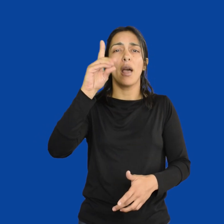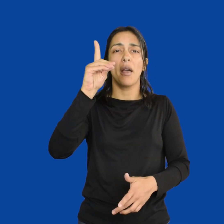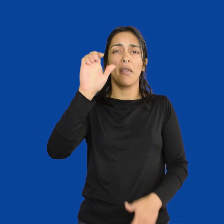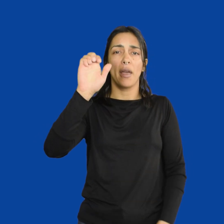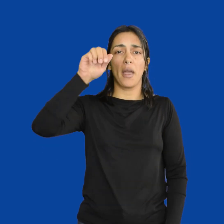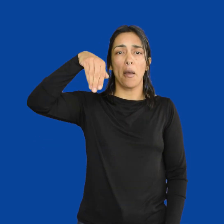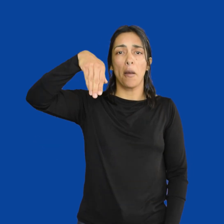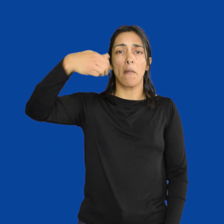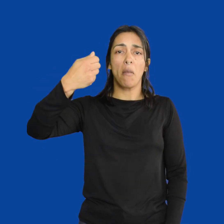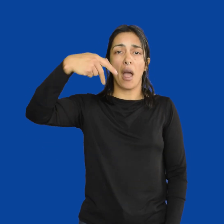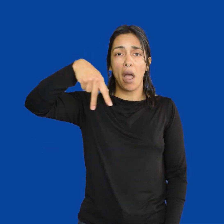Peter Waldman